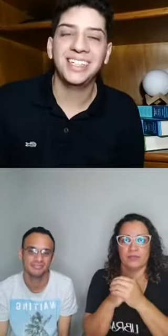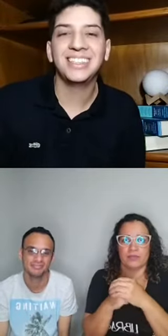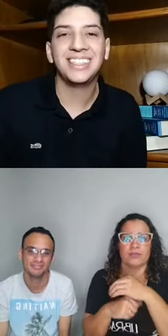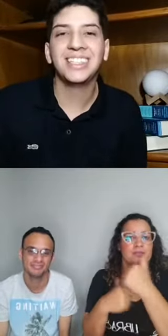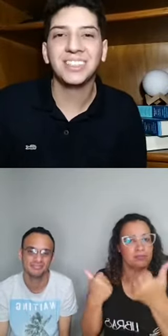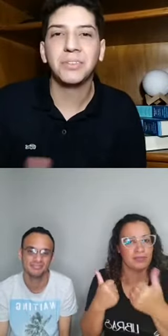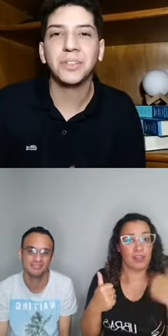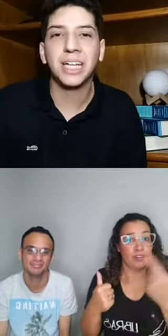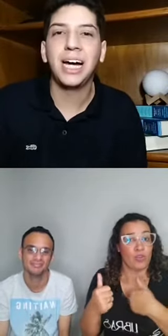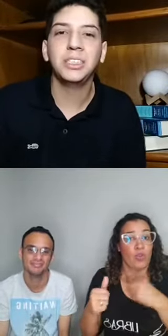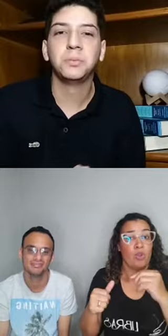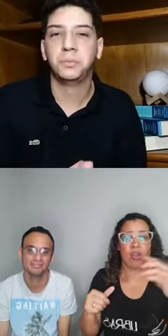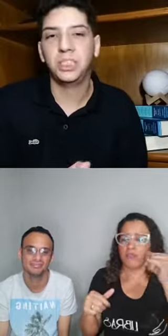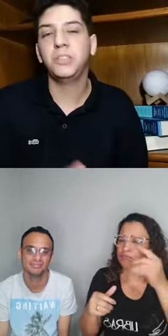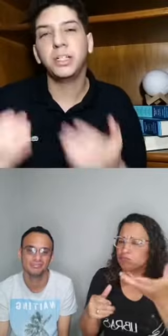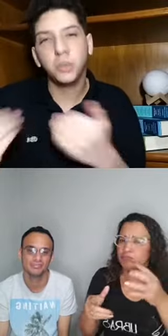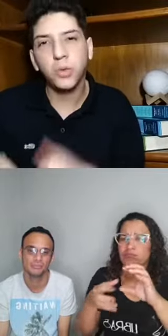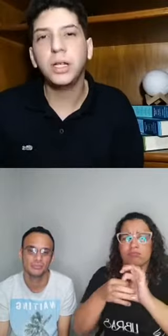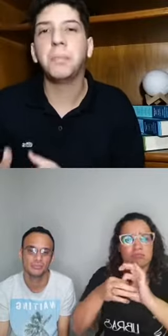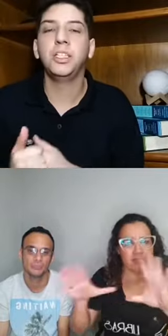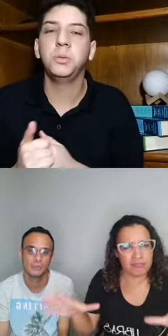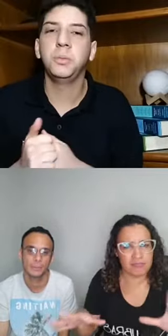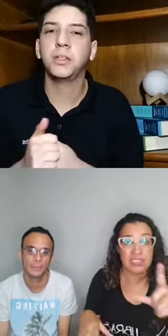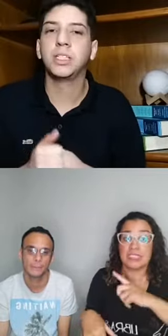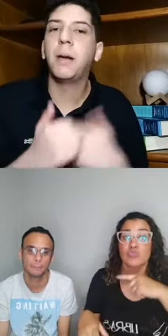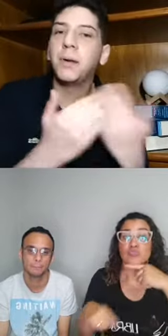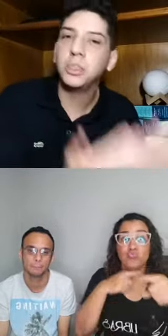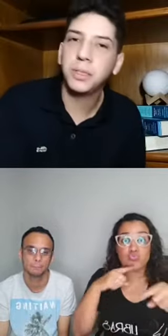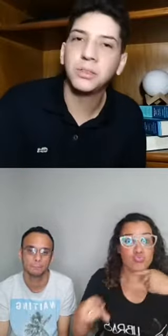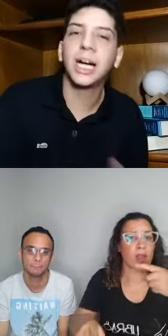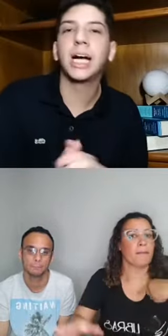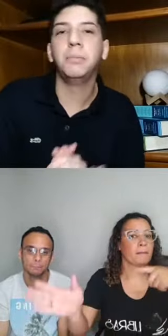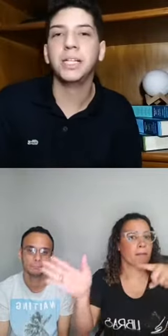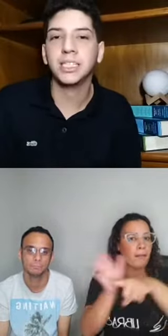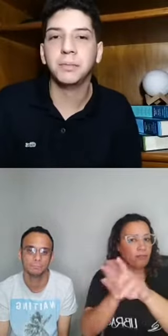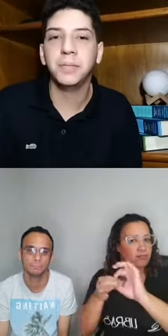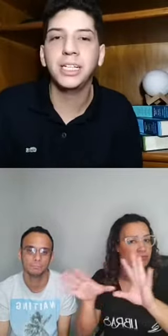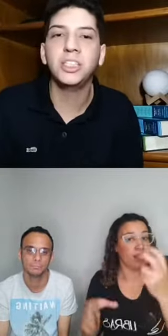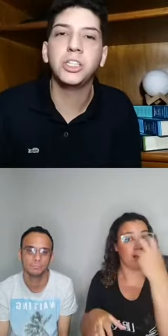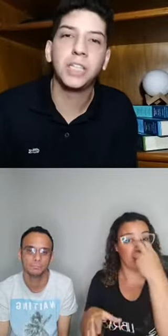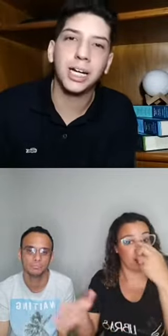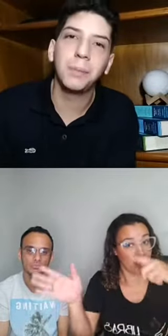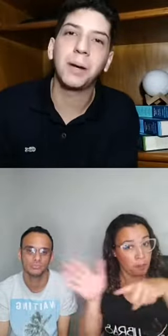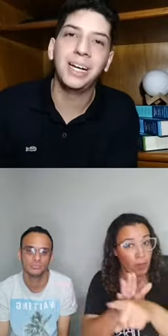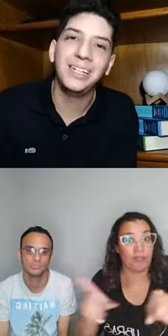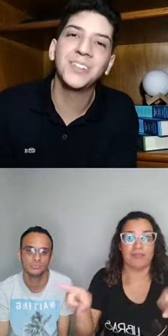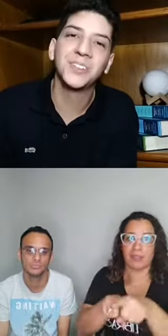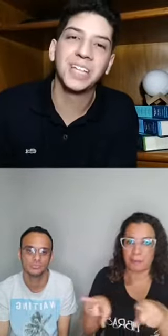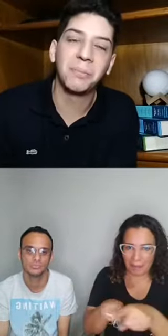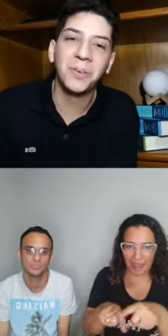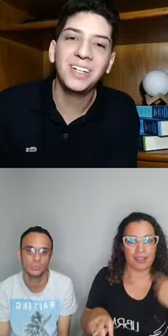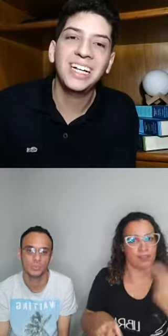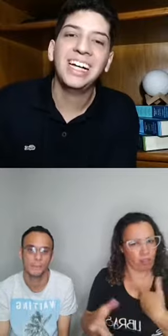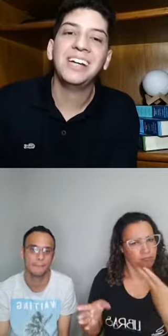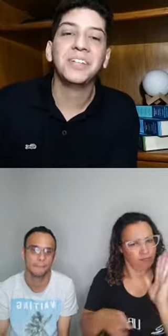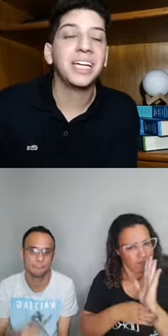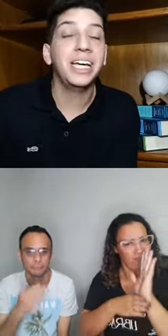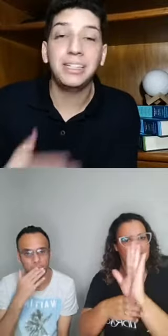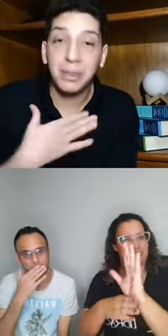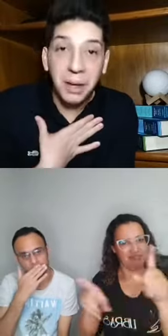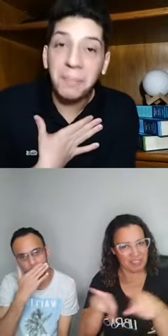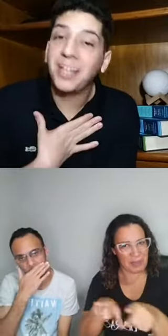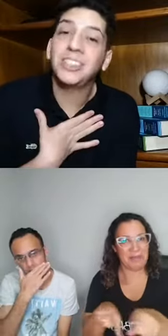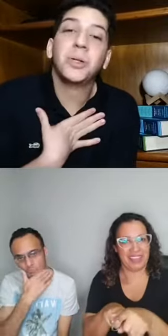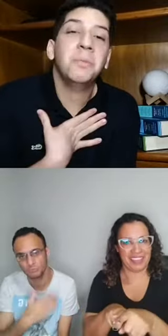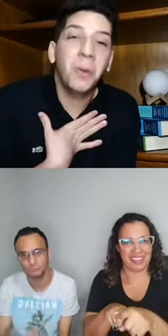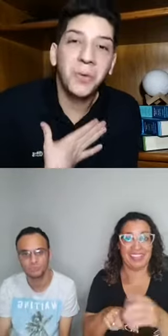Sigam-nos, né? Sintam-se à vontade. Se tiver dúvida, pode perguntar a Camila também. A gente está aqui para isso, tá bom? Fiquei,